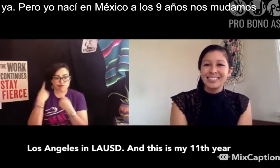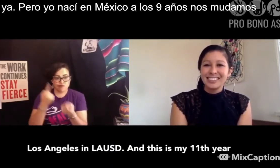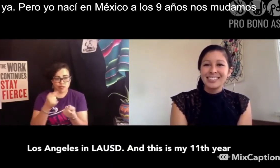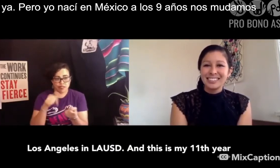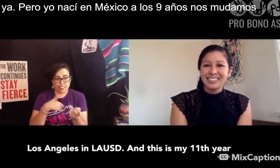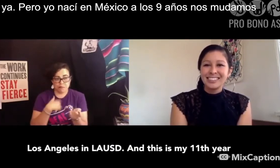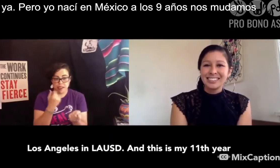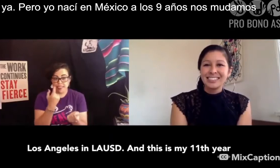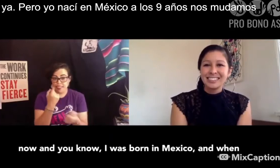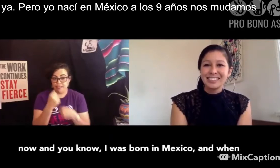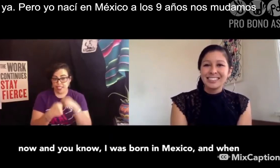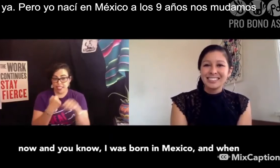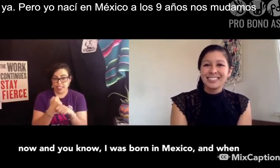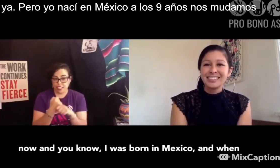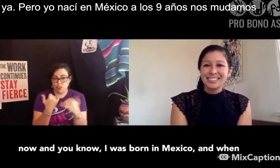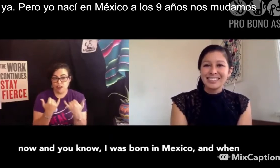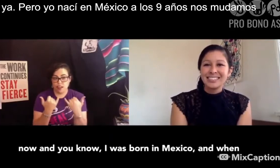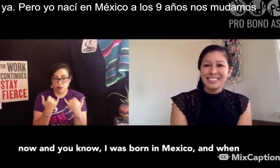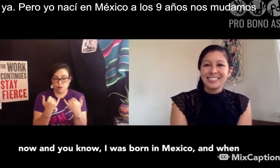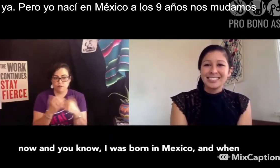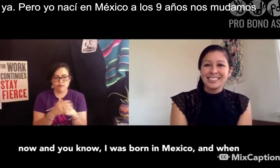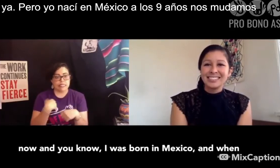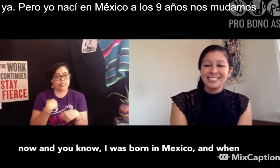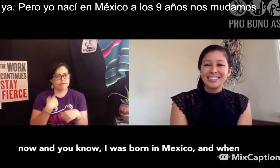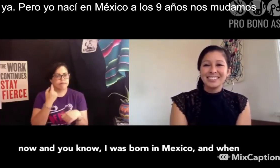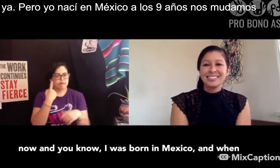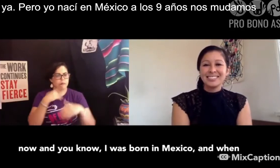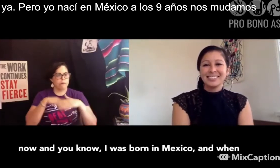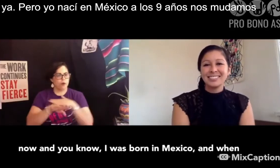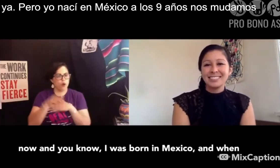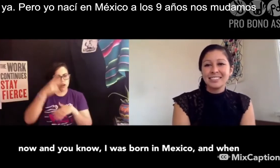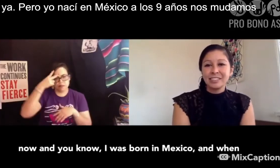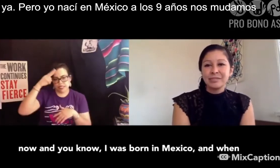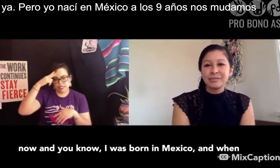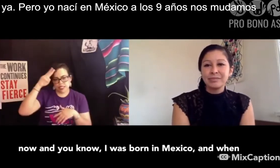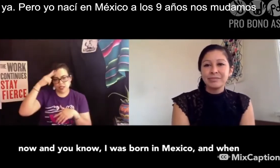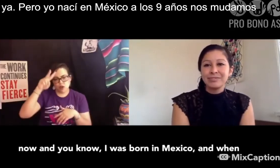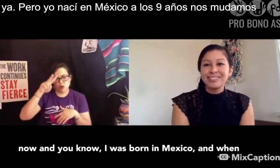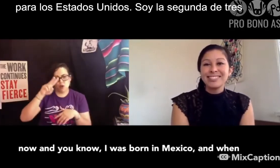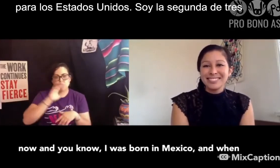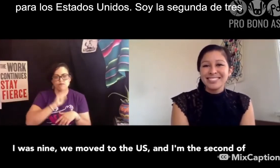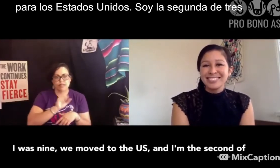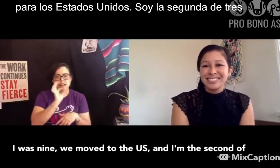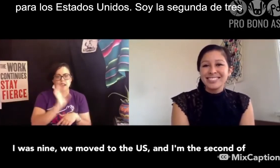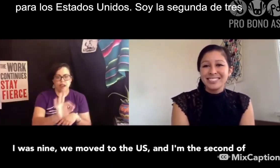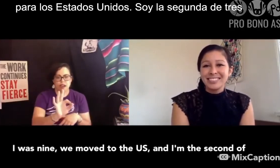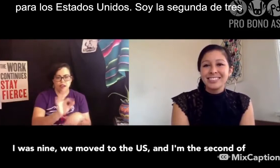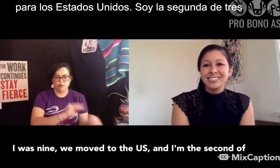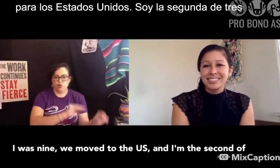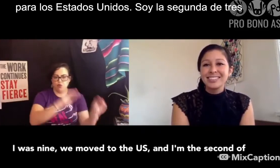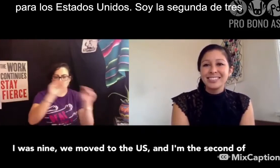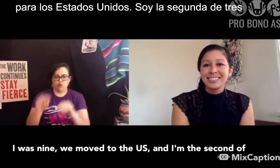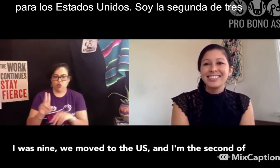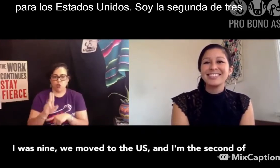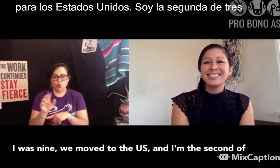años ya, pero yo nací en México. A los 9 años nos mudamos para los